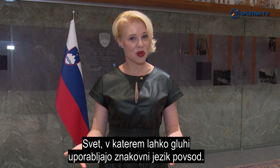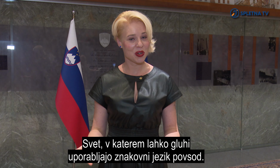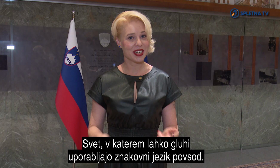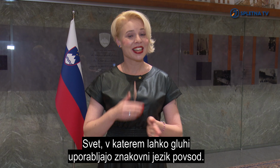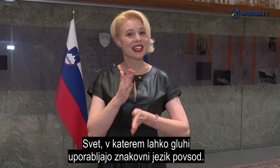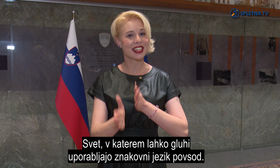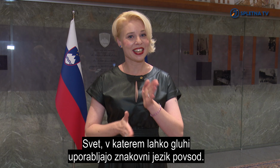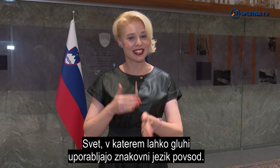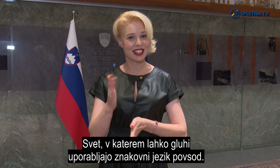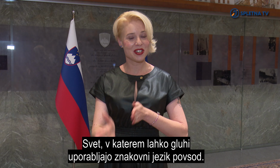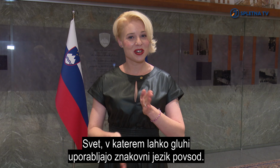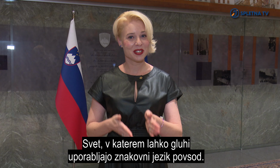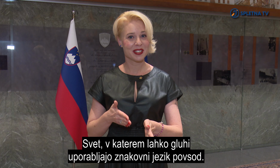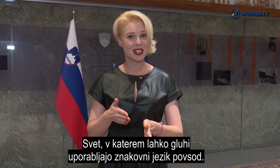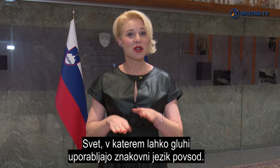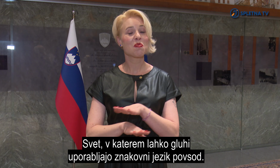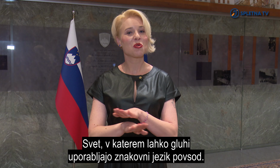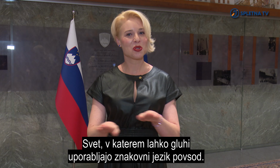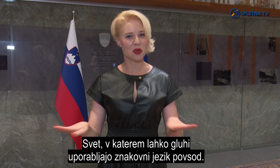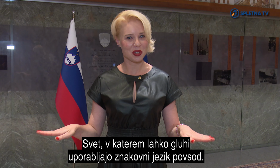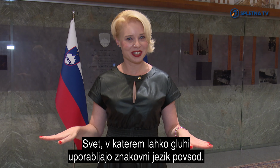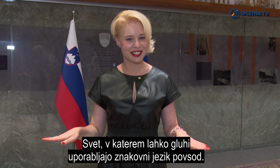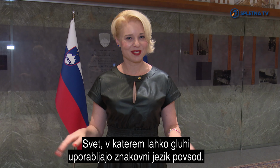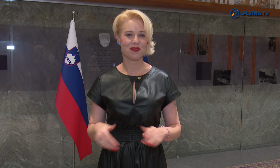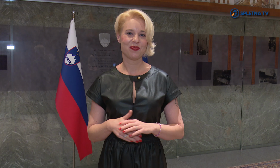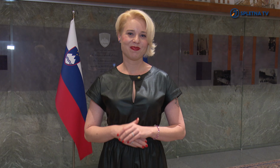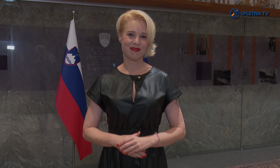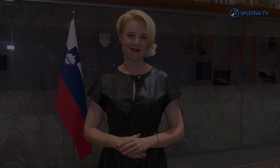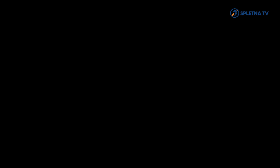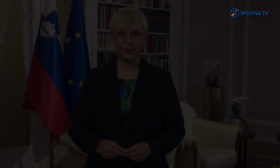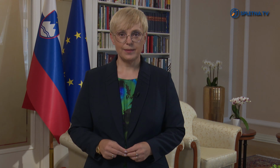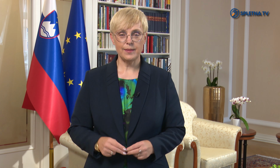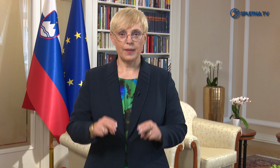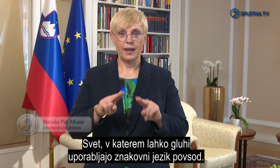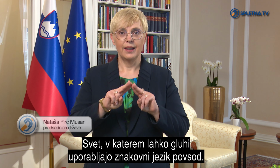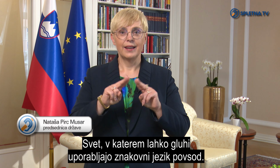lahko kretajo povsod.